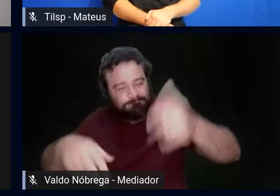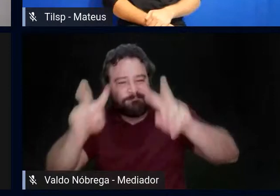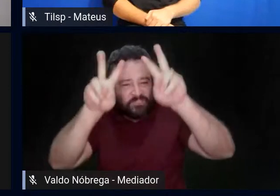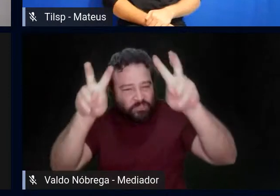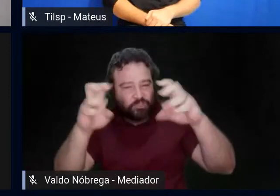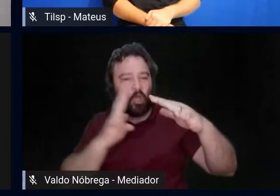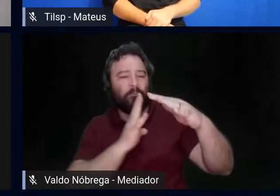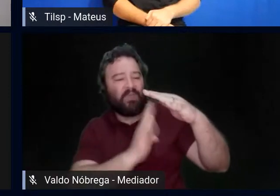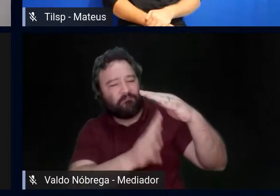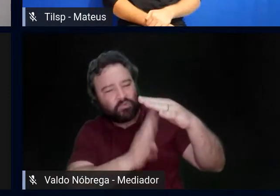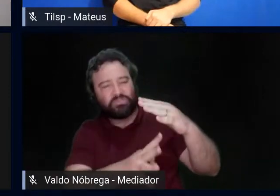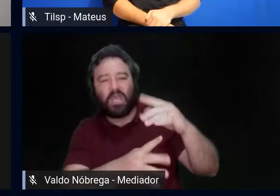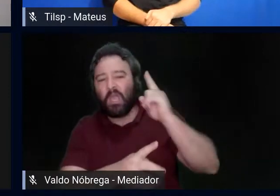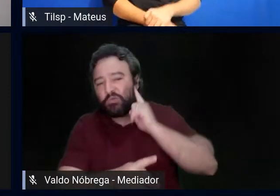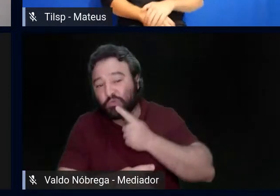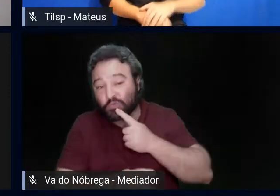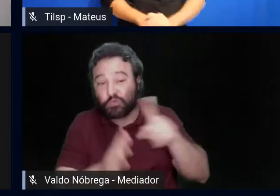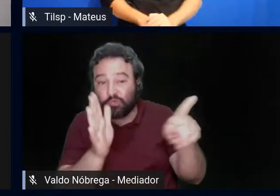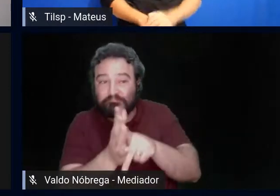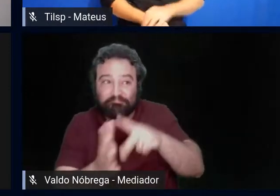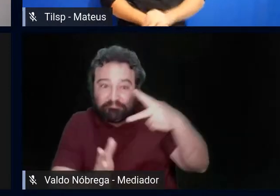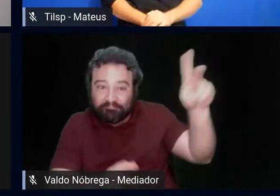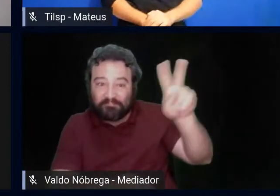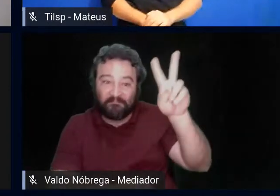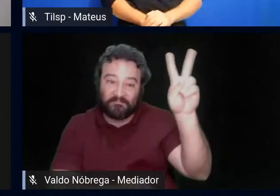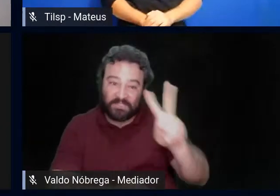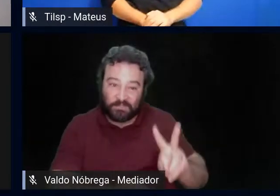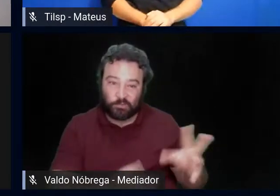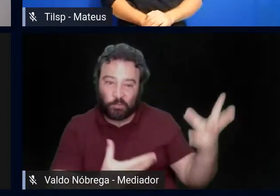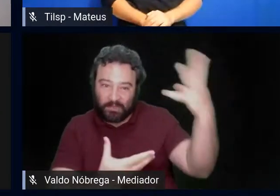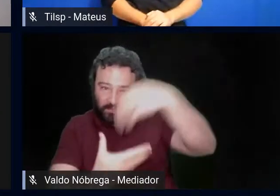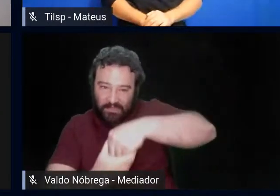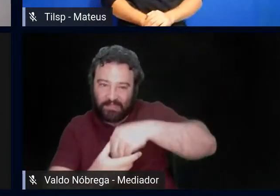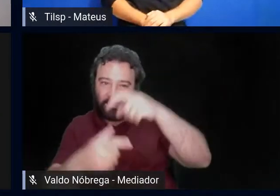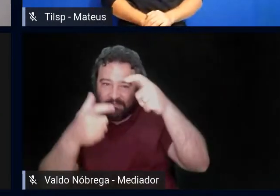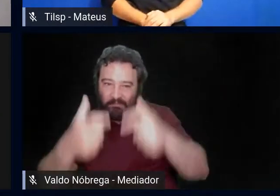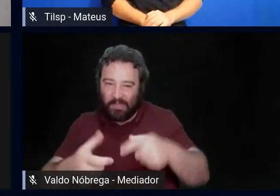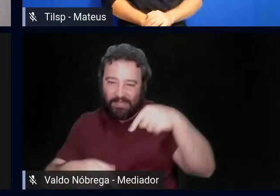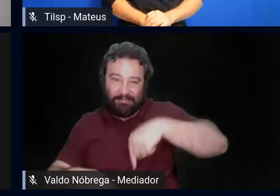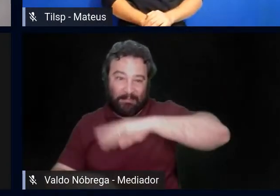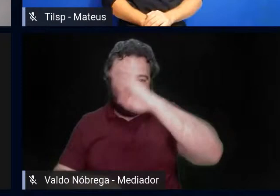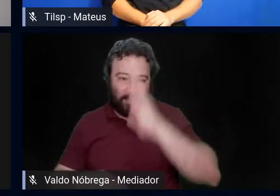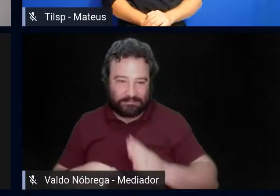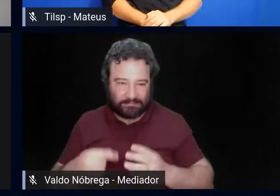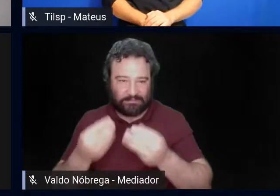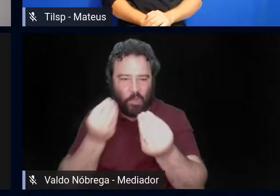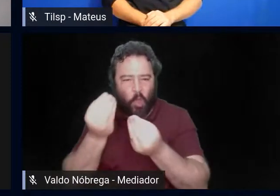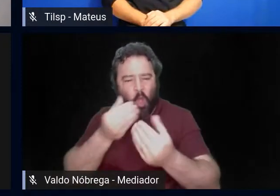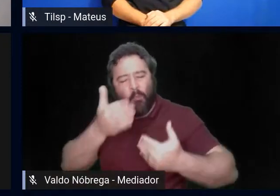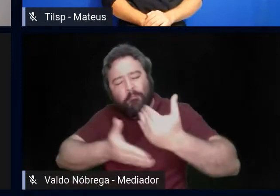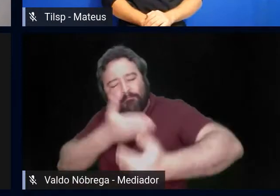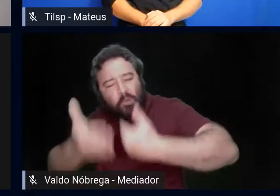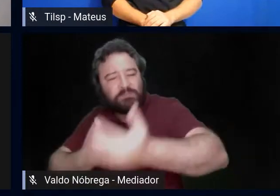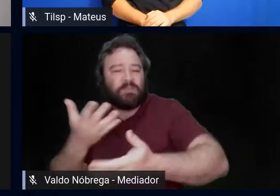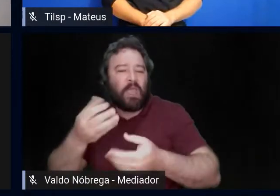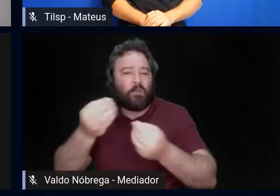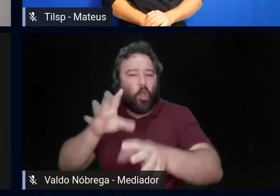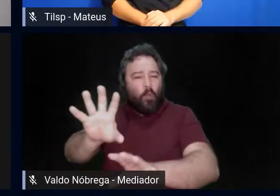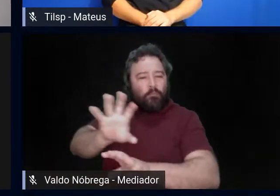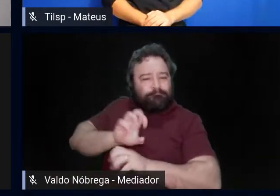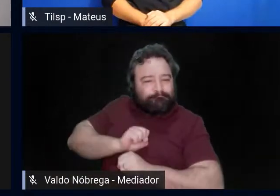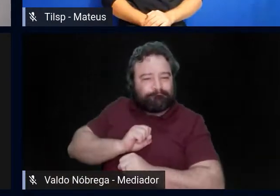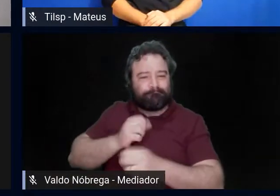Thago, por essa abordagem eh sobre os refugiados surdos, né, os que são venezuelanos, estão agora adentrando o nosso